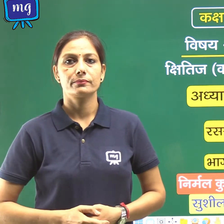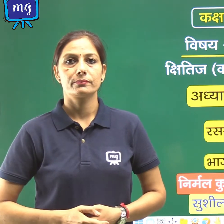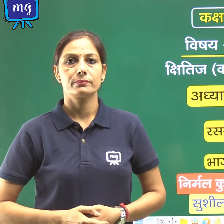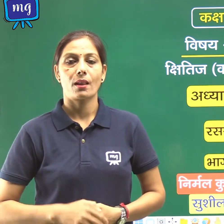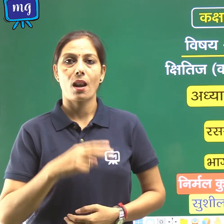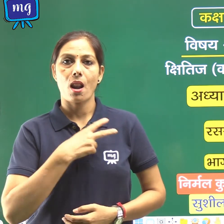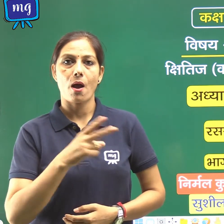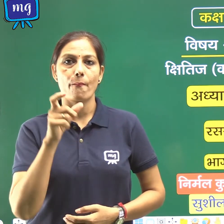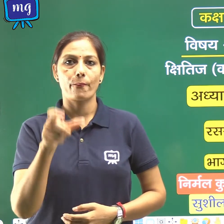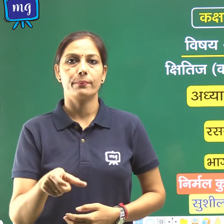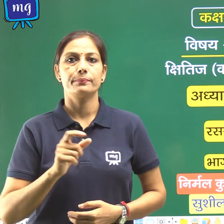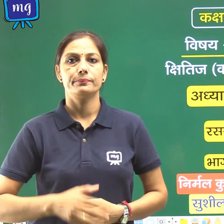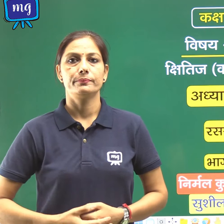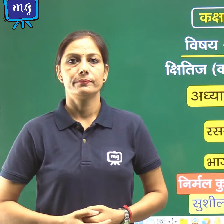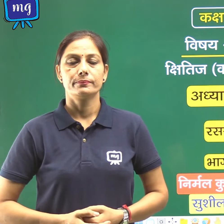रसखान।